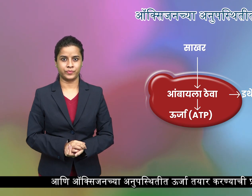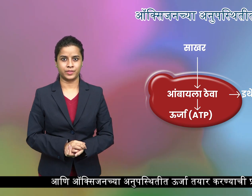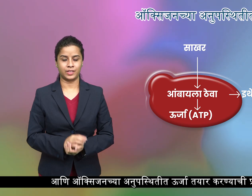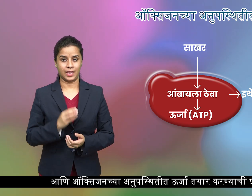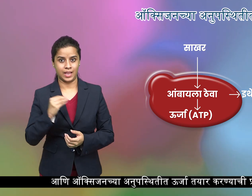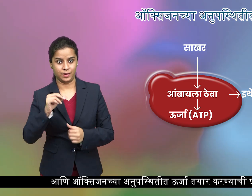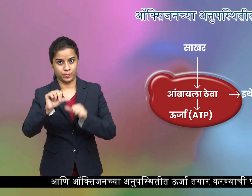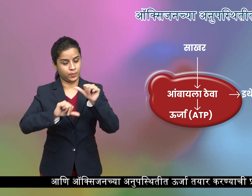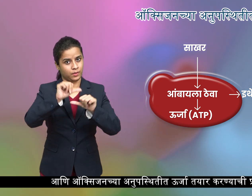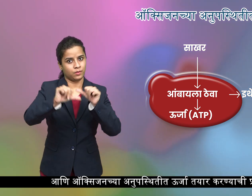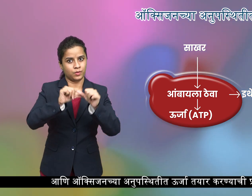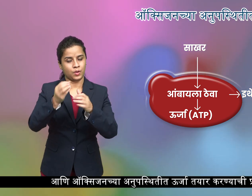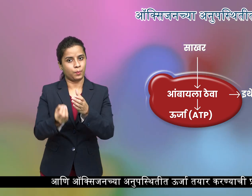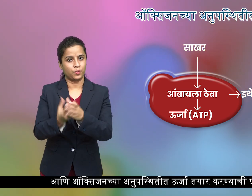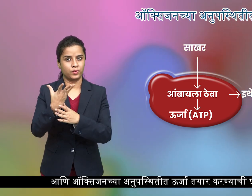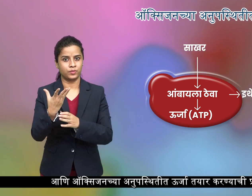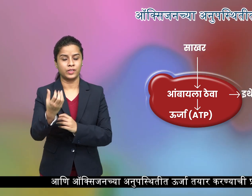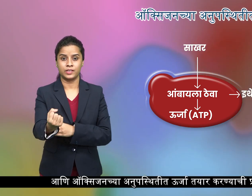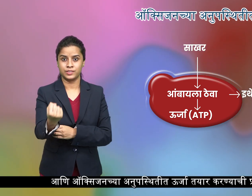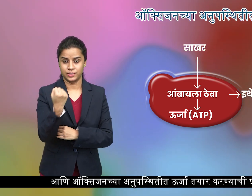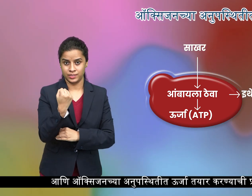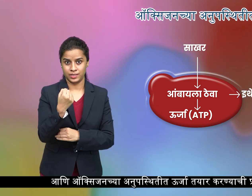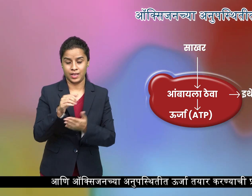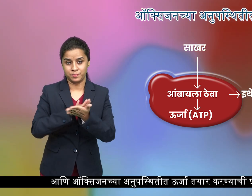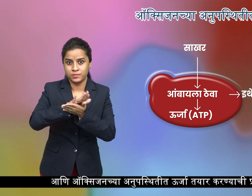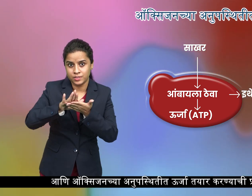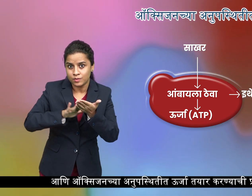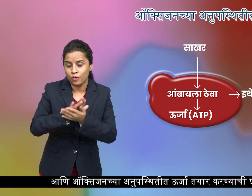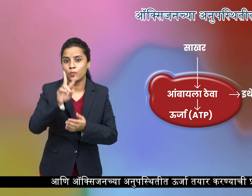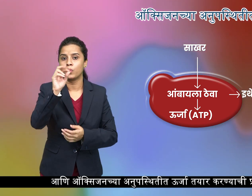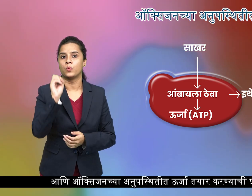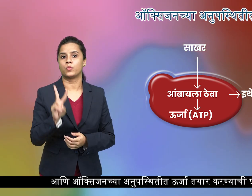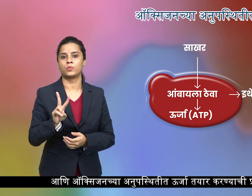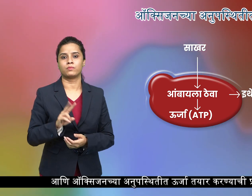आणि ऑक्सिजनच्या अनुपस्थितीत ऊर्जा तयार करण्याची प्रक्रिया आहे.